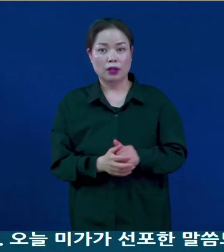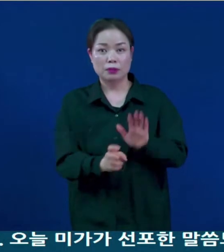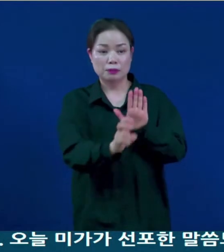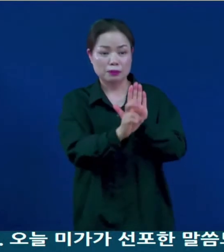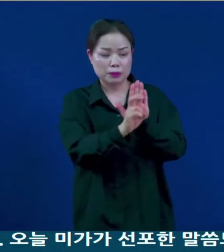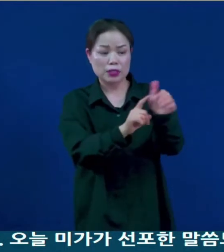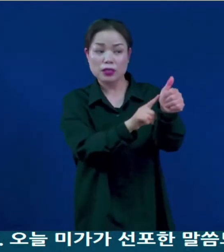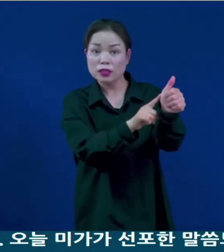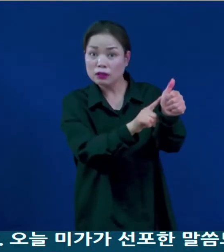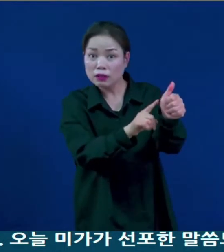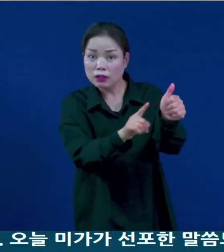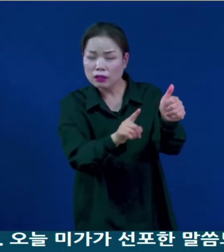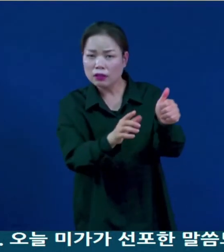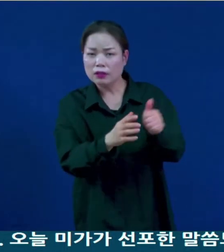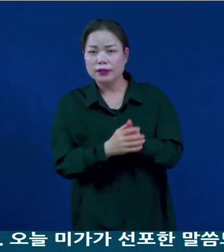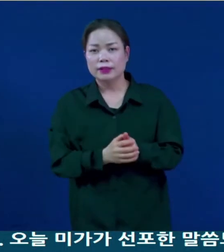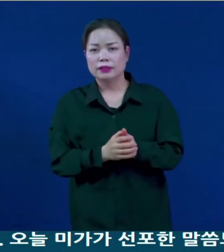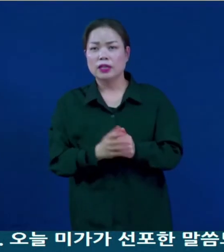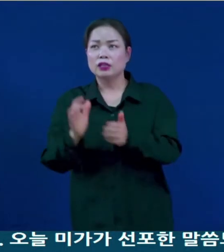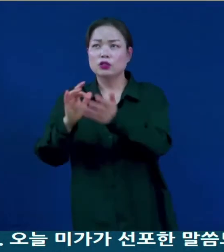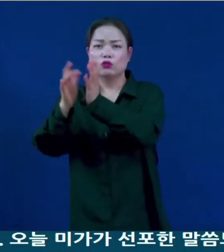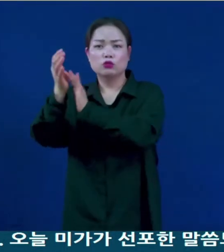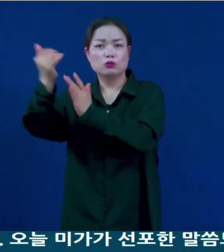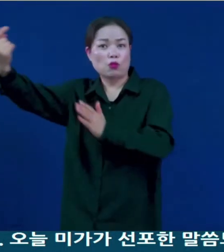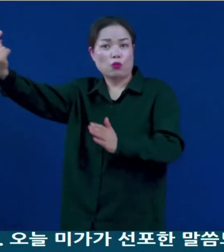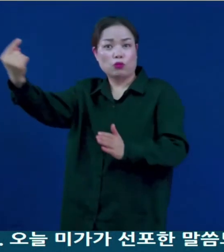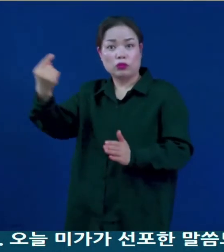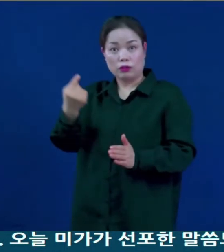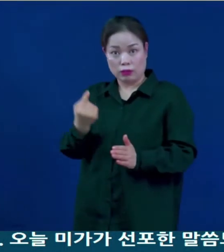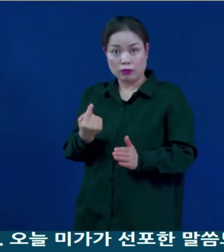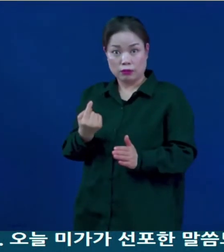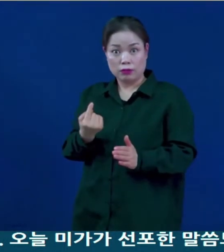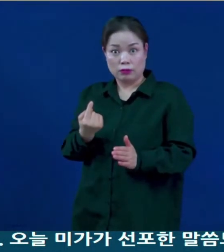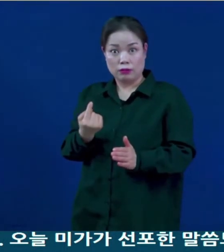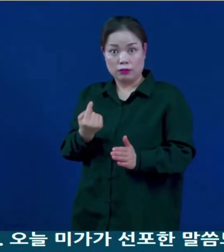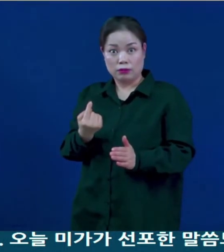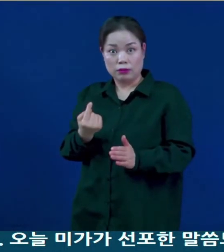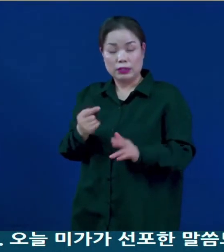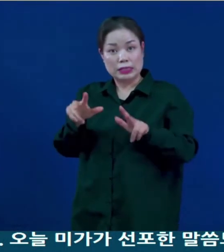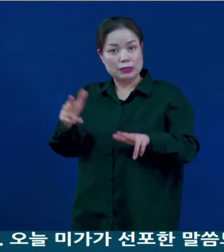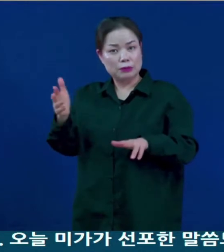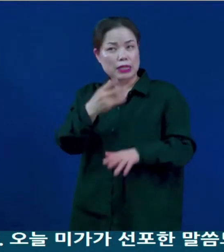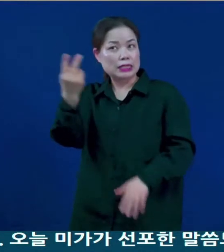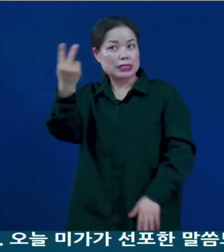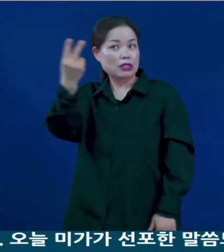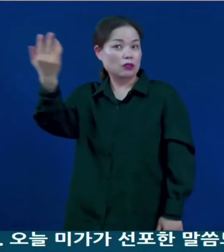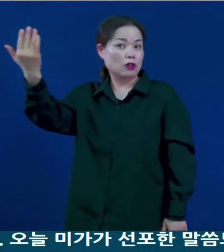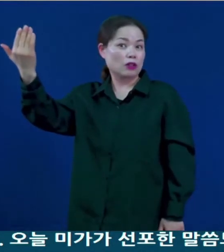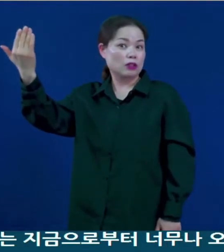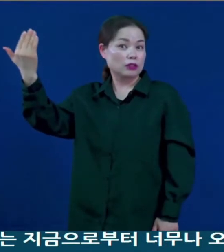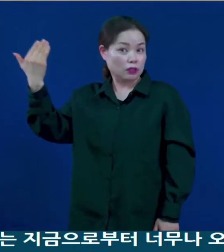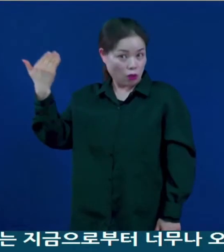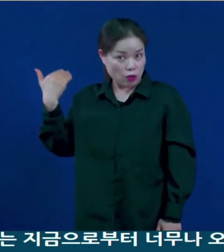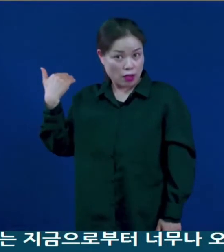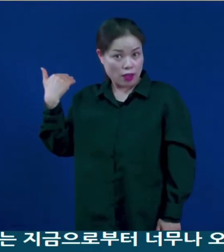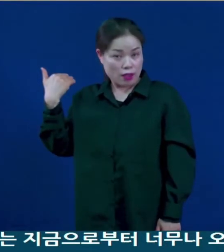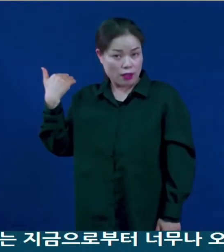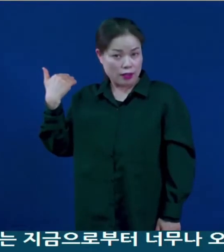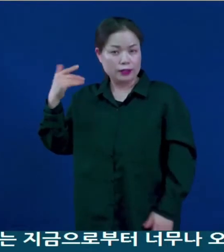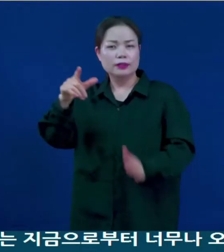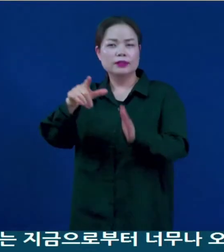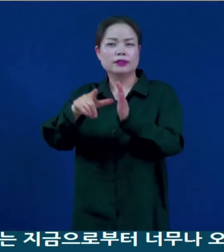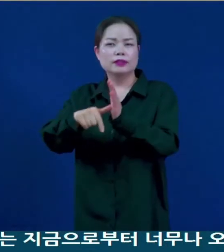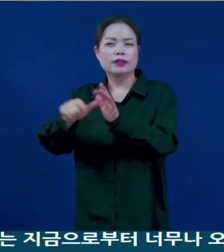이분이 만약 예수님께서 오셨던 지금으로부터 2000년쯤 전에